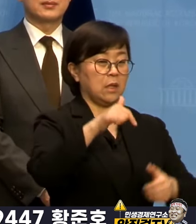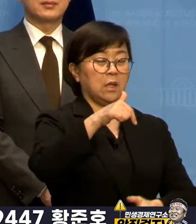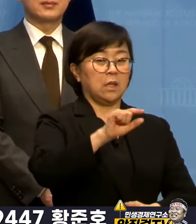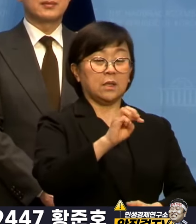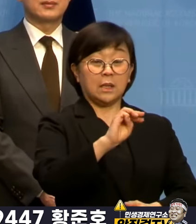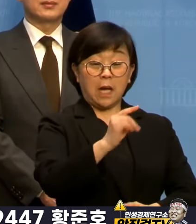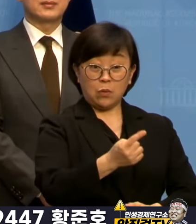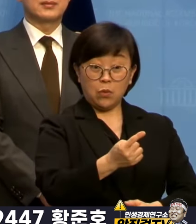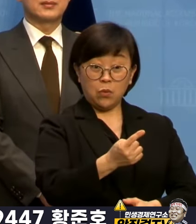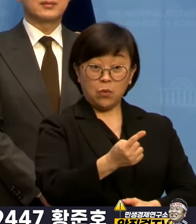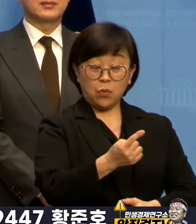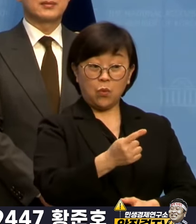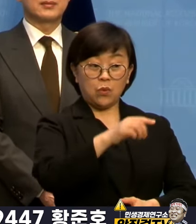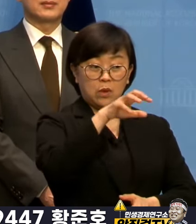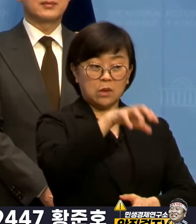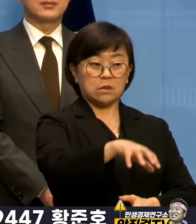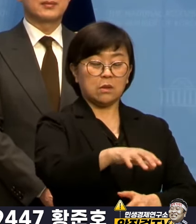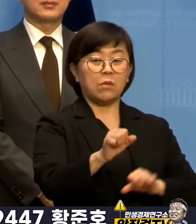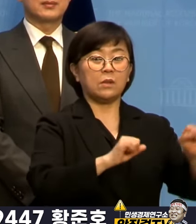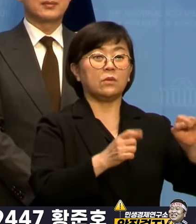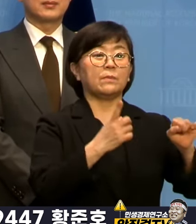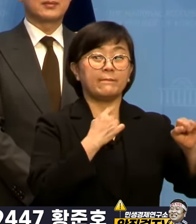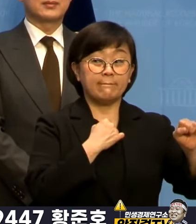강도특설 때에서 활동했던